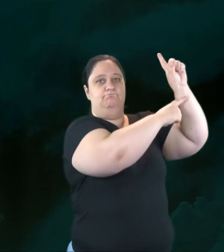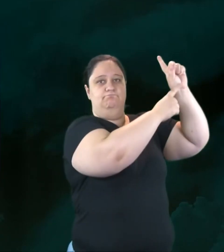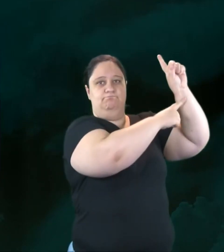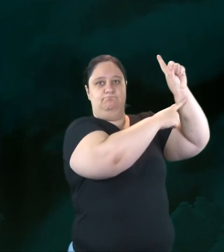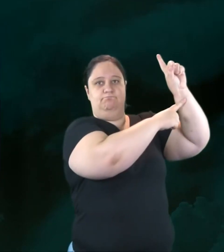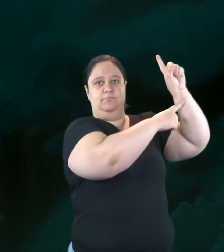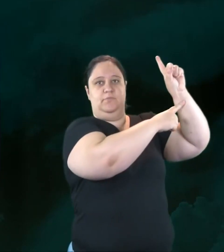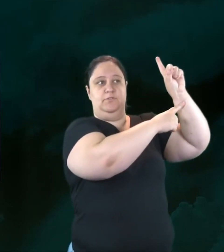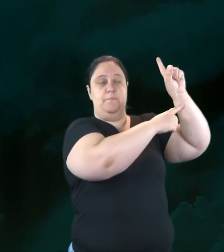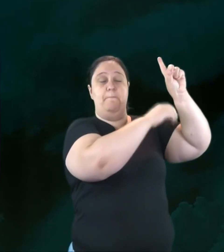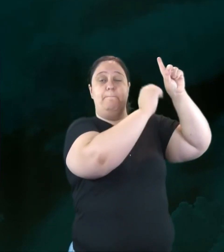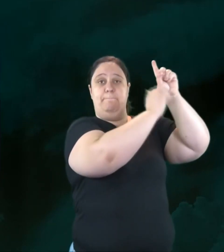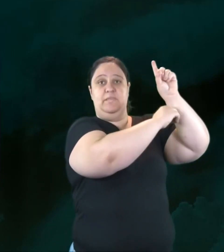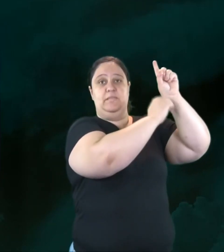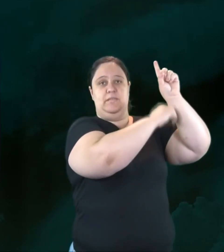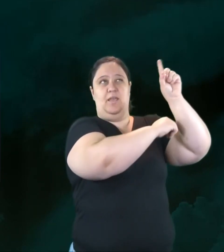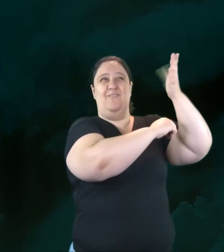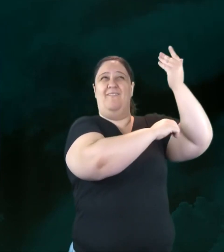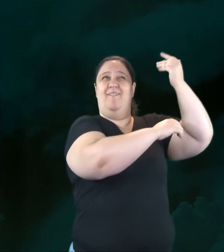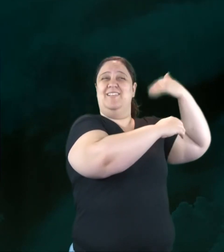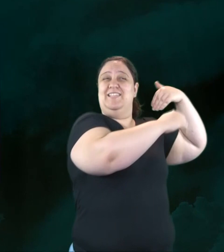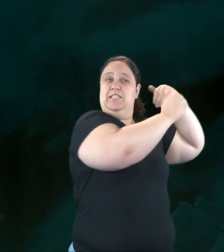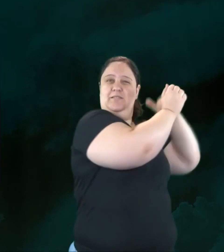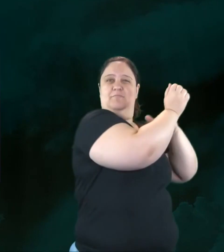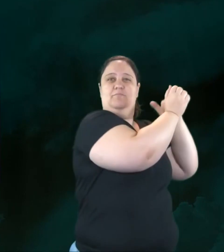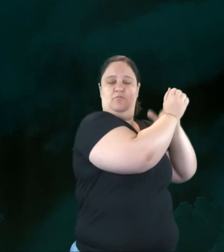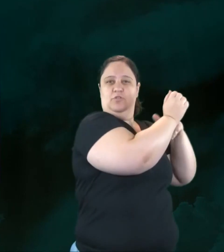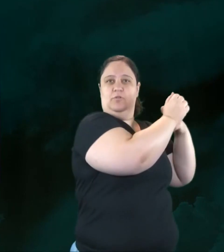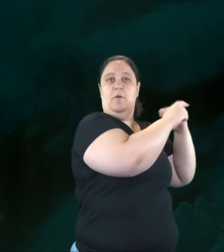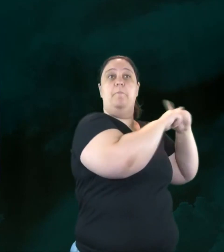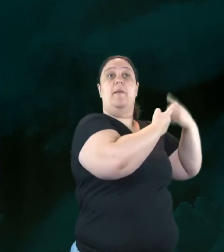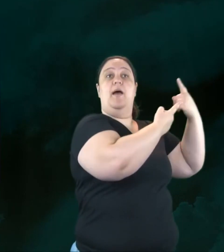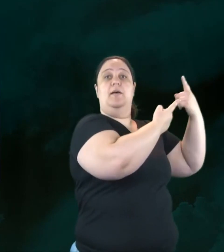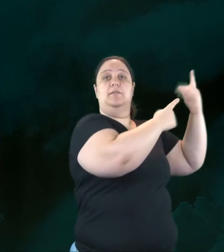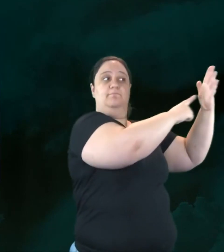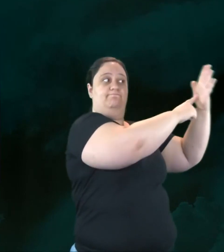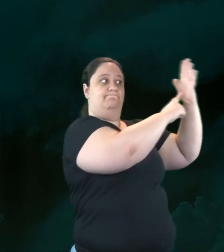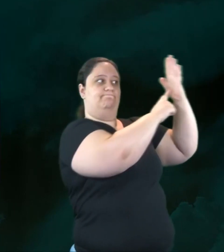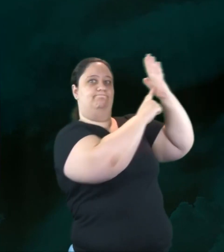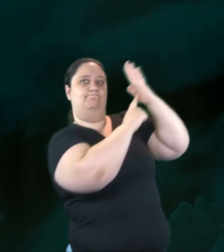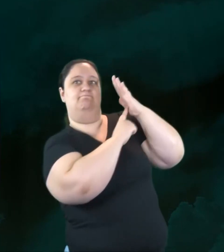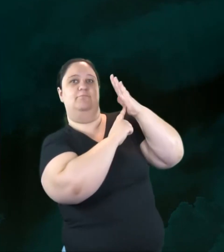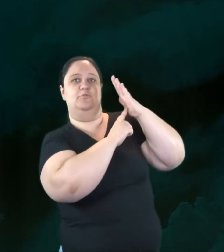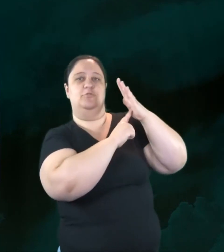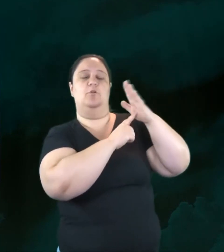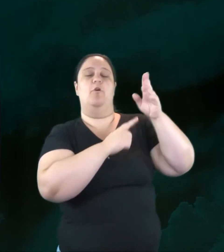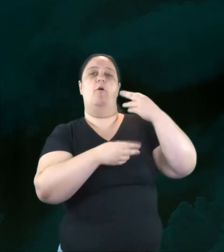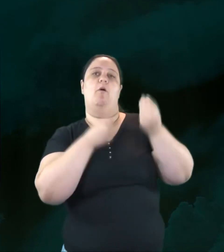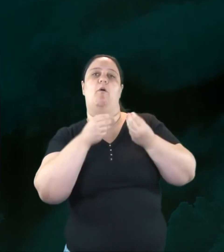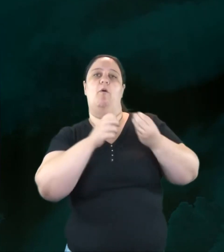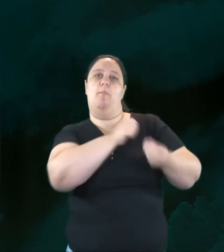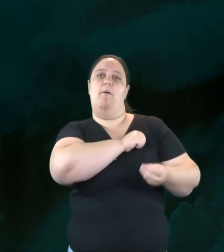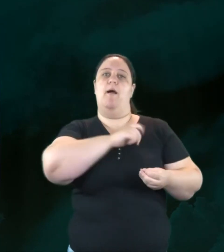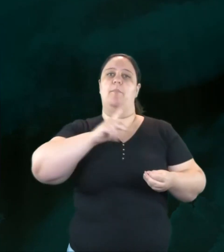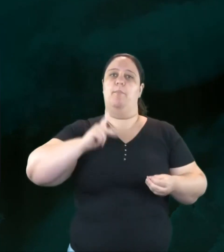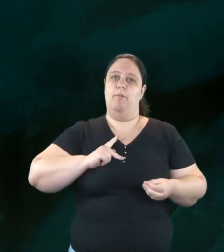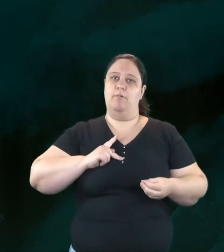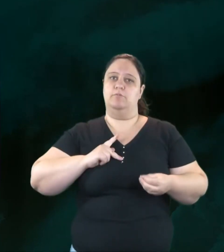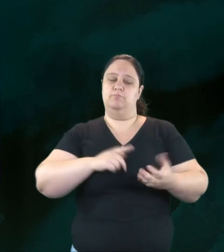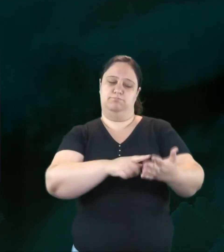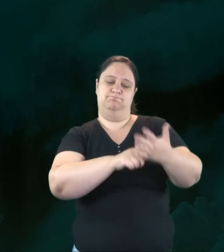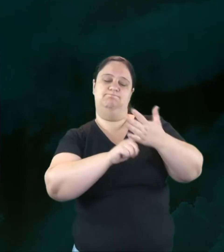estava oculto por séculos e gerações, mas através dos seus apóstolos, santos apóstolos e